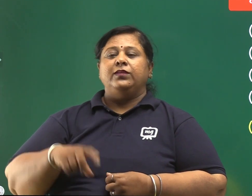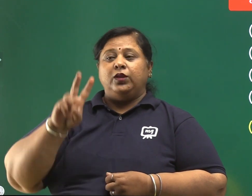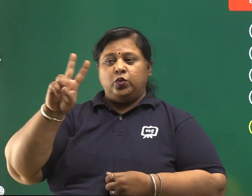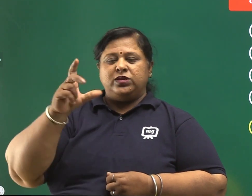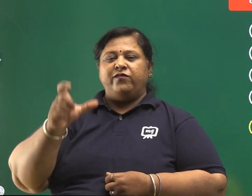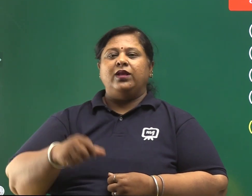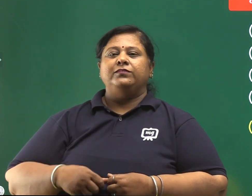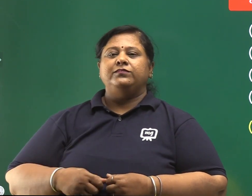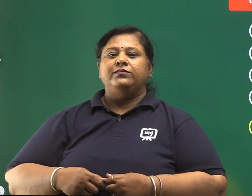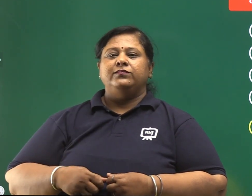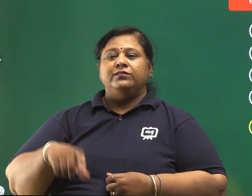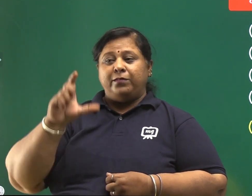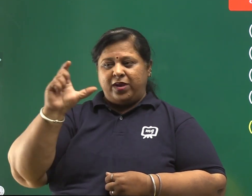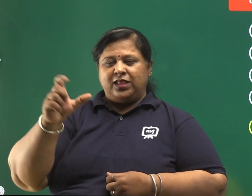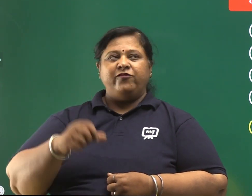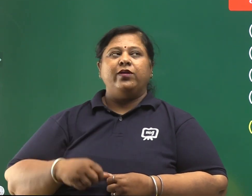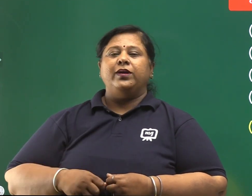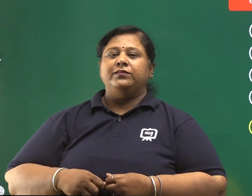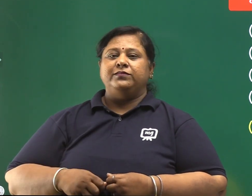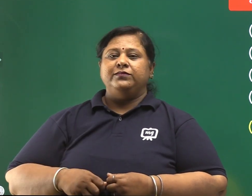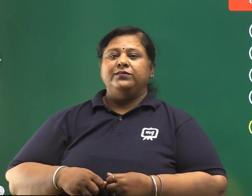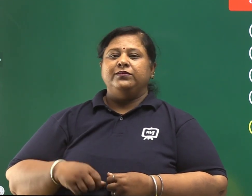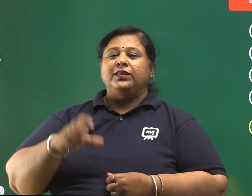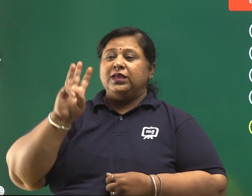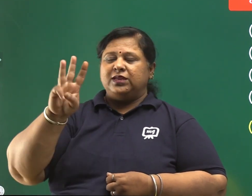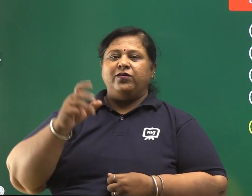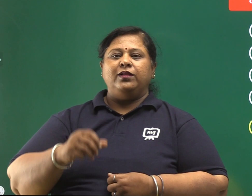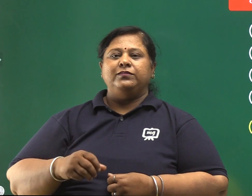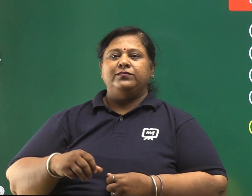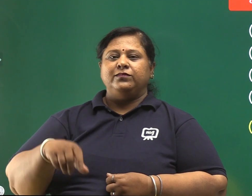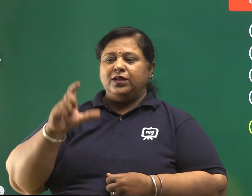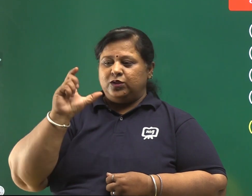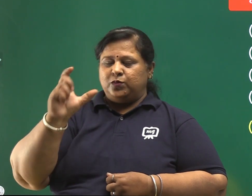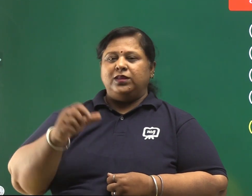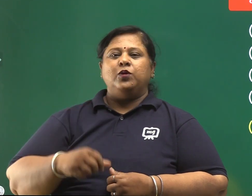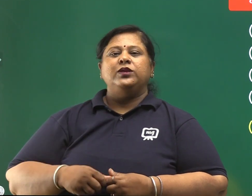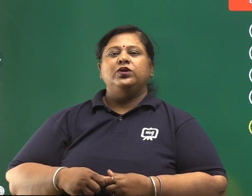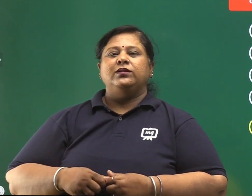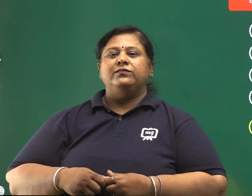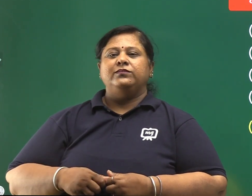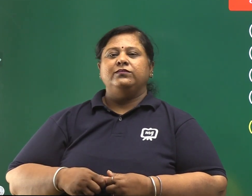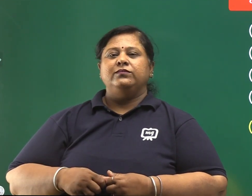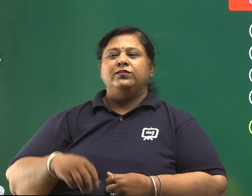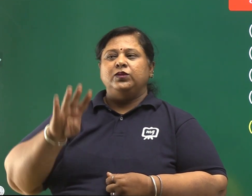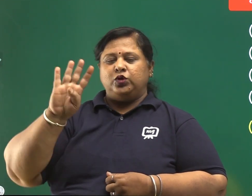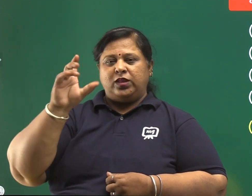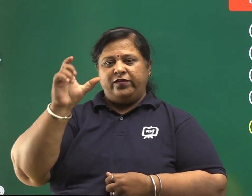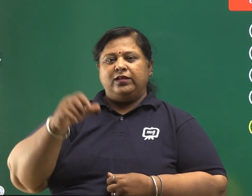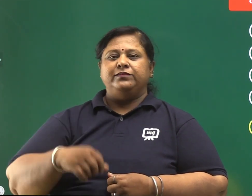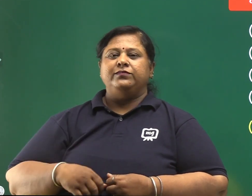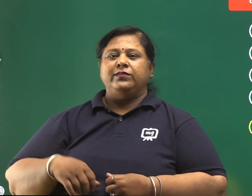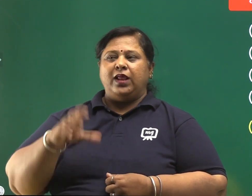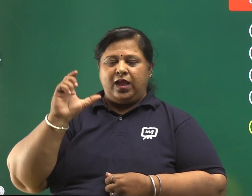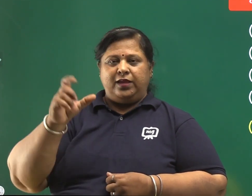दूसरा विकल्प महादेवी वर्मा, तीसरा विकल्प सुभद्रा कुमारी चौहान और चौथा